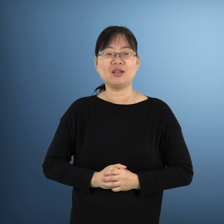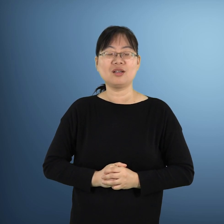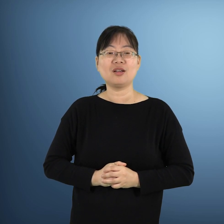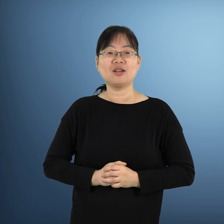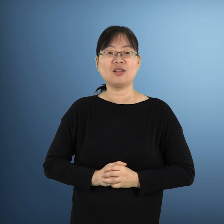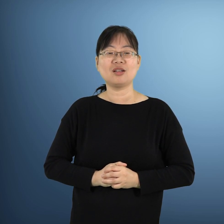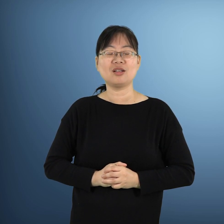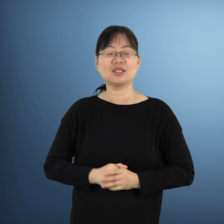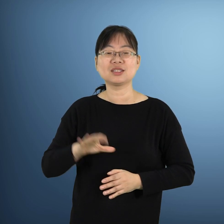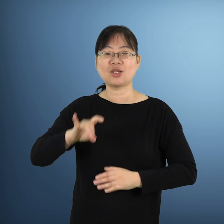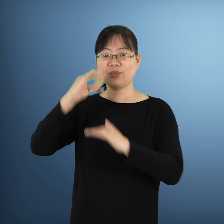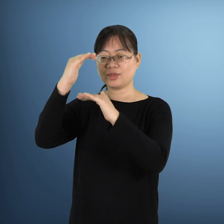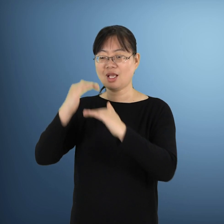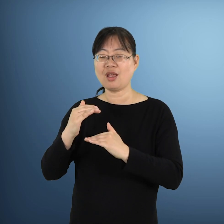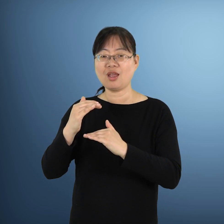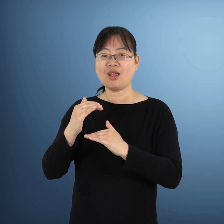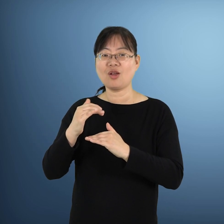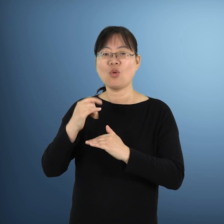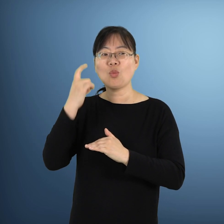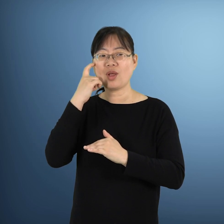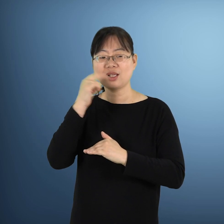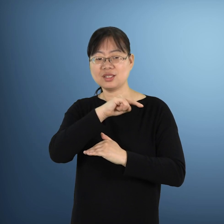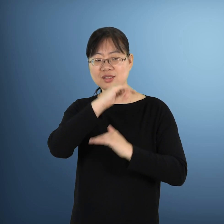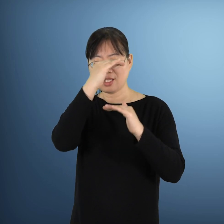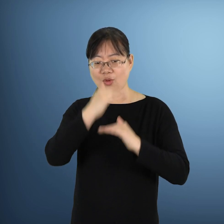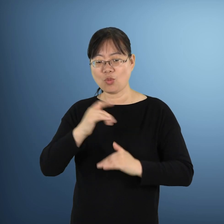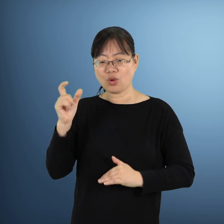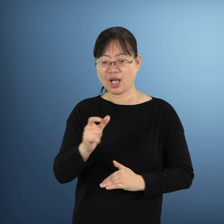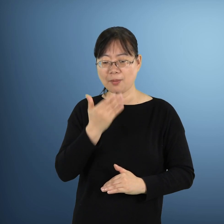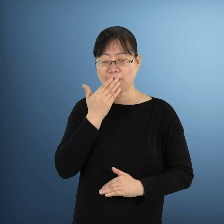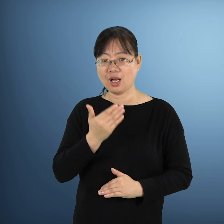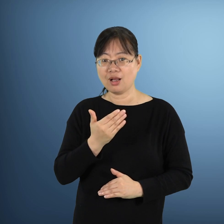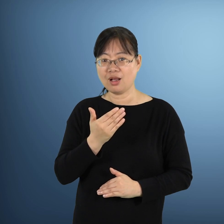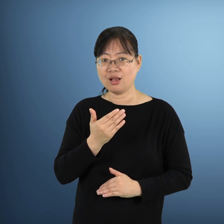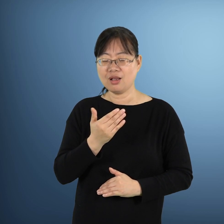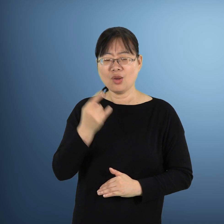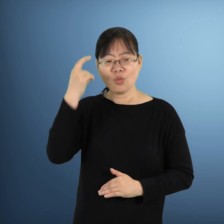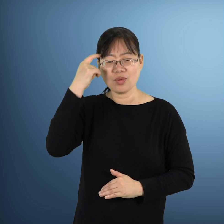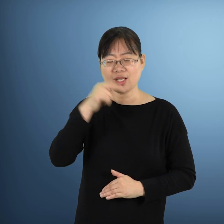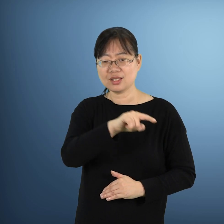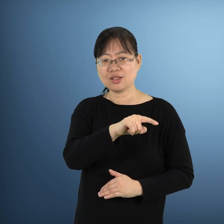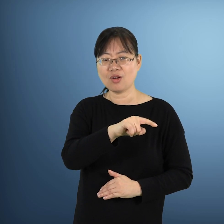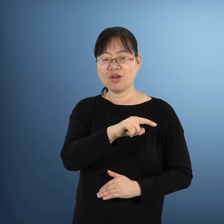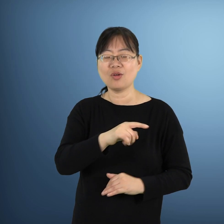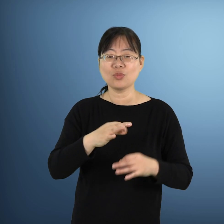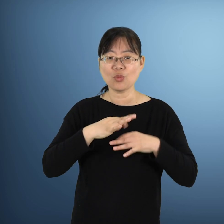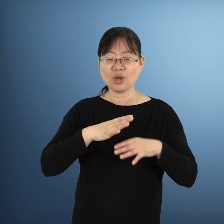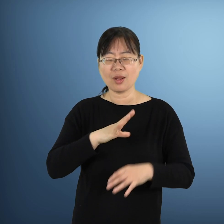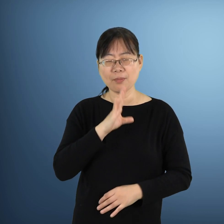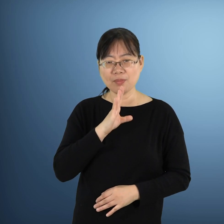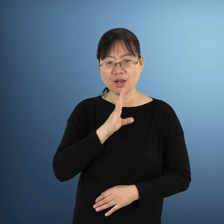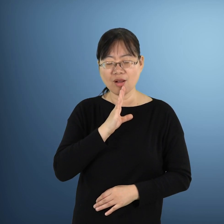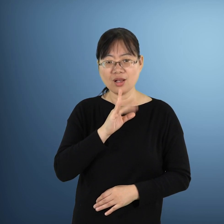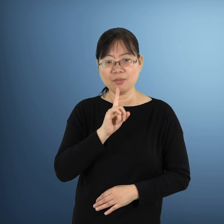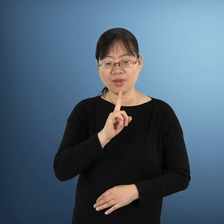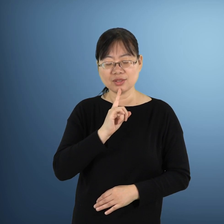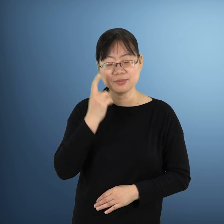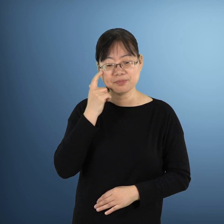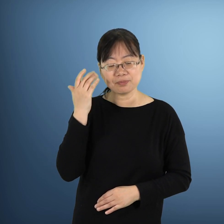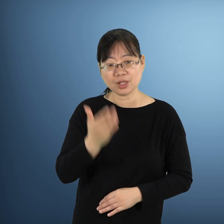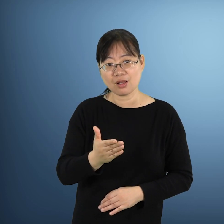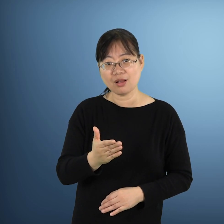그럼 서론 부분에 이 부분을 왜 이렇게 강조하냐 하면, 왜 이것이 놀라운 부분이라고 말씀을